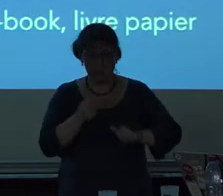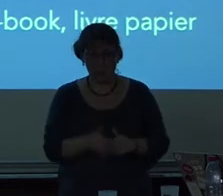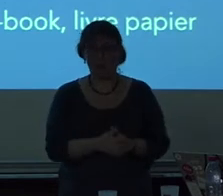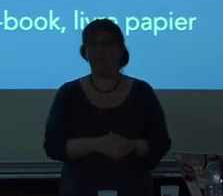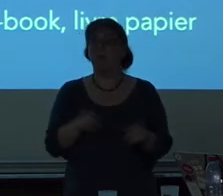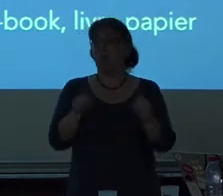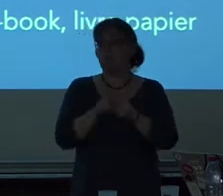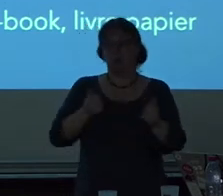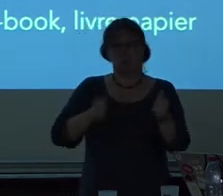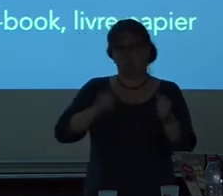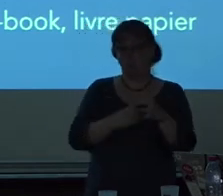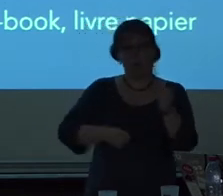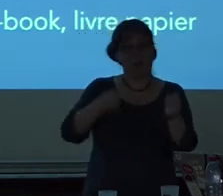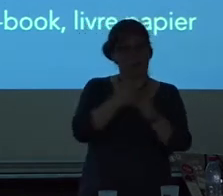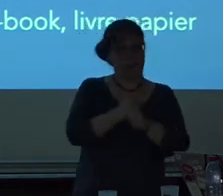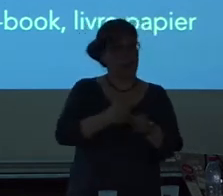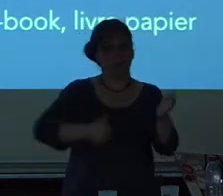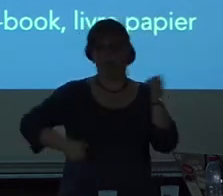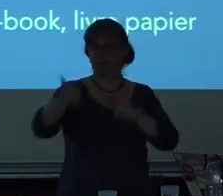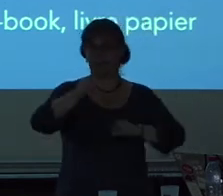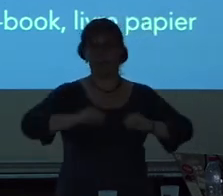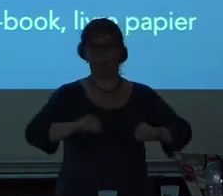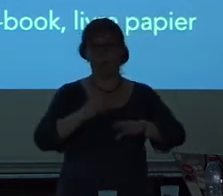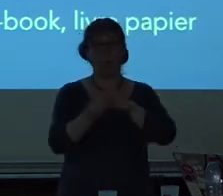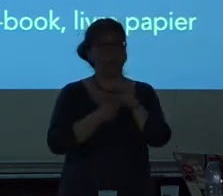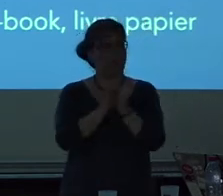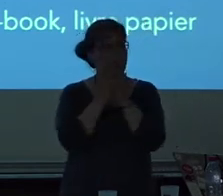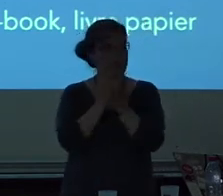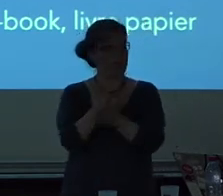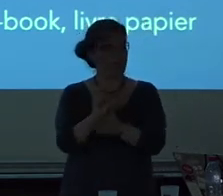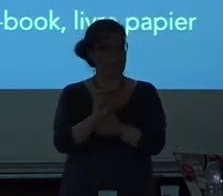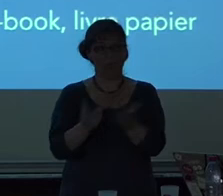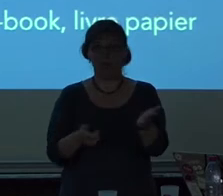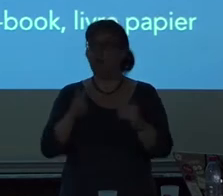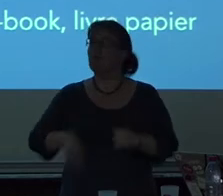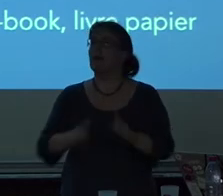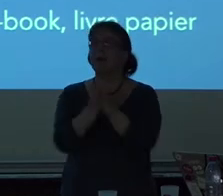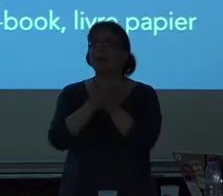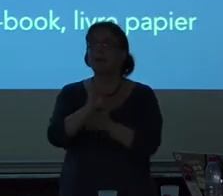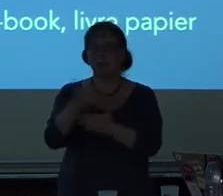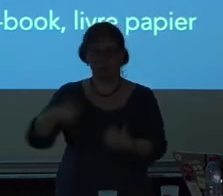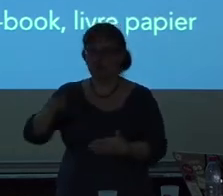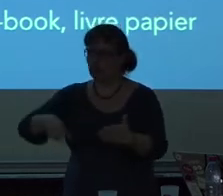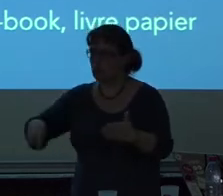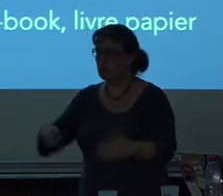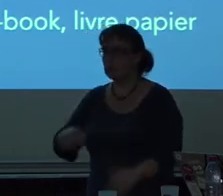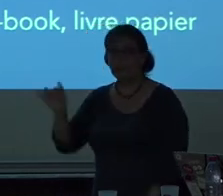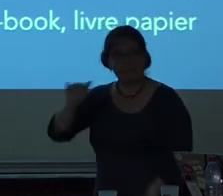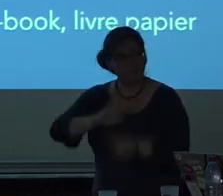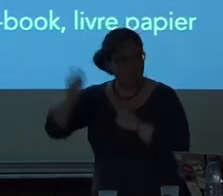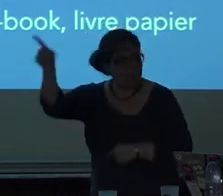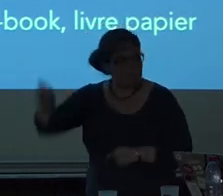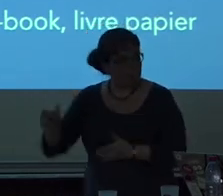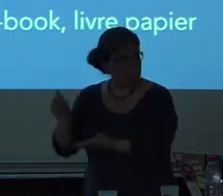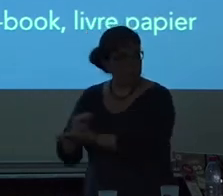loin en proposant un e-book ou même un livre papier. Les livres papier que vous avez lus ont été écrits par quelqu'un qui ne connaissait pas.